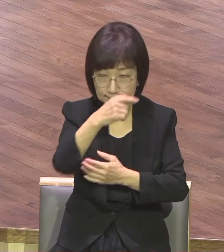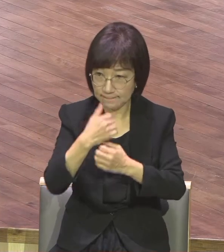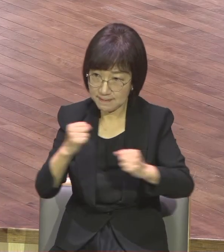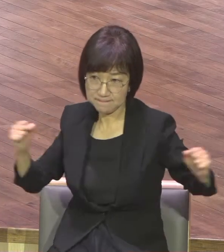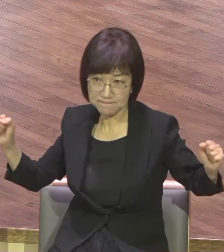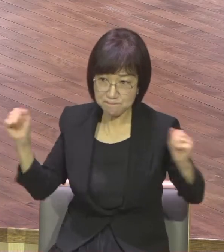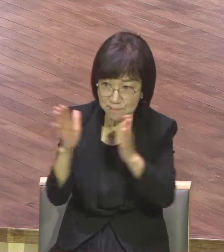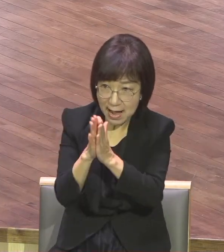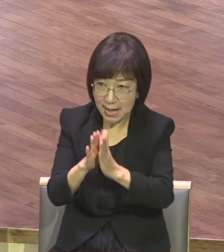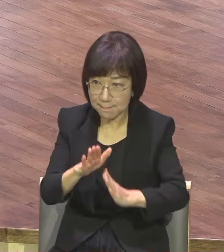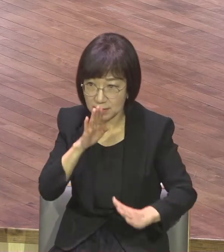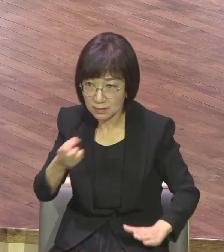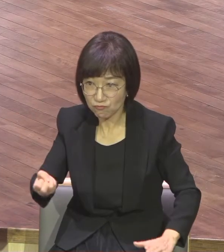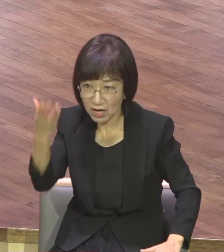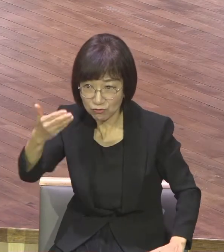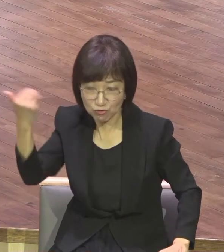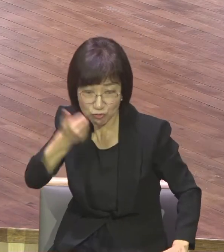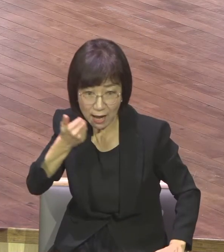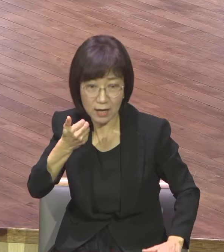붙어보자.